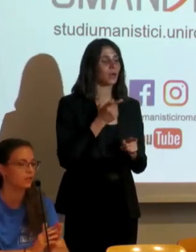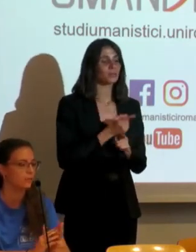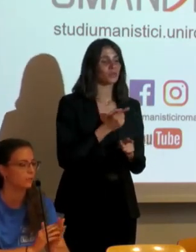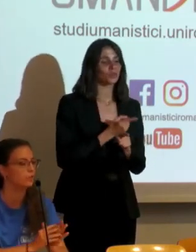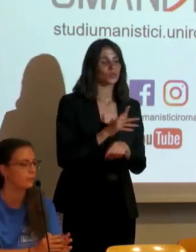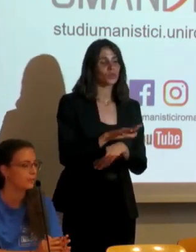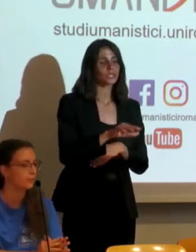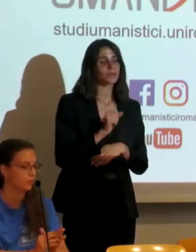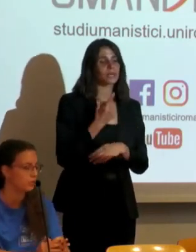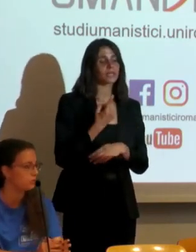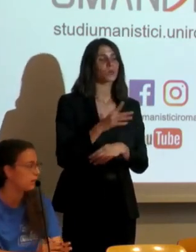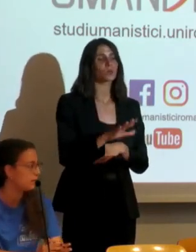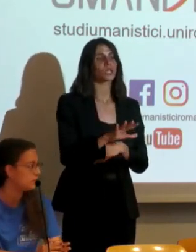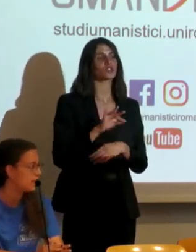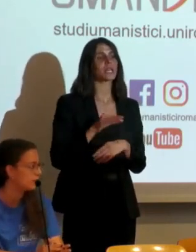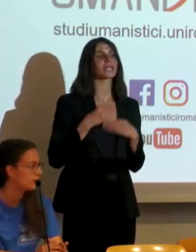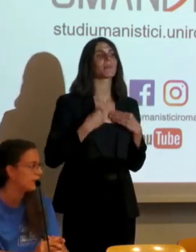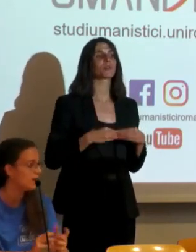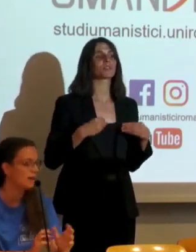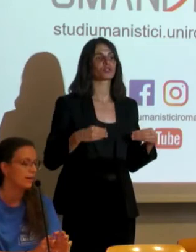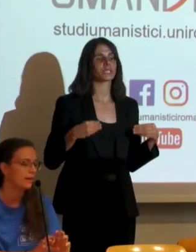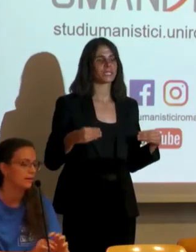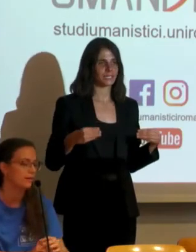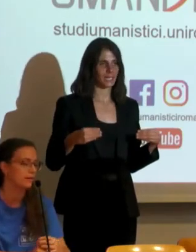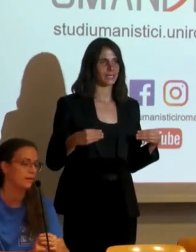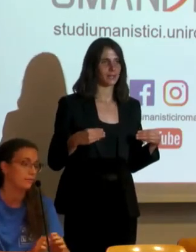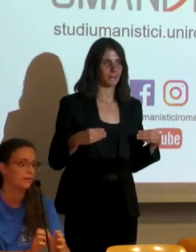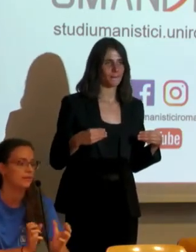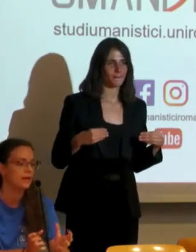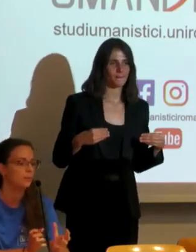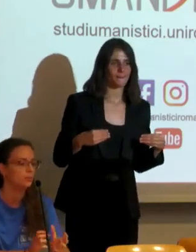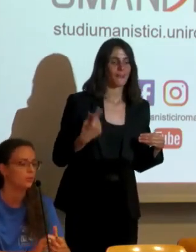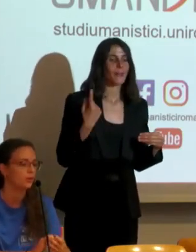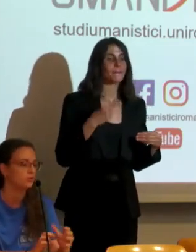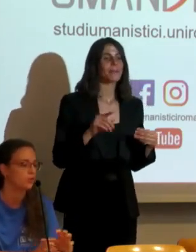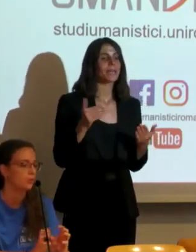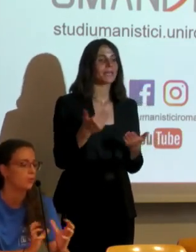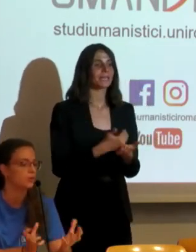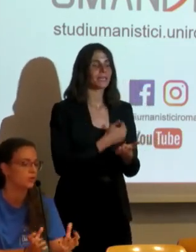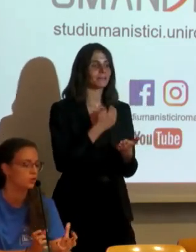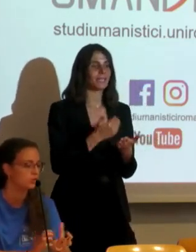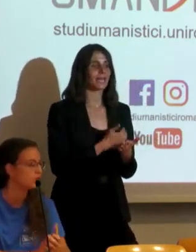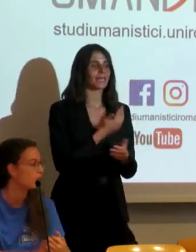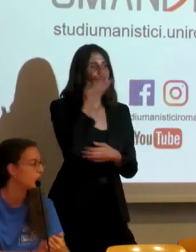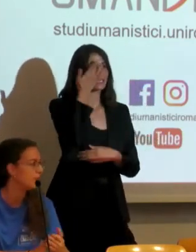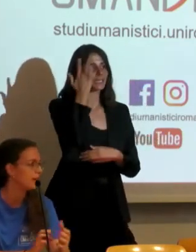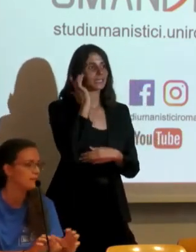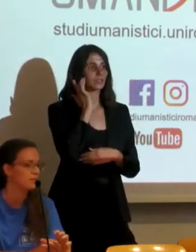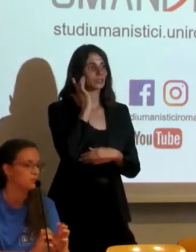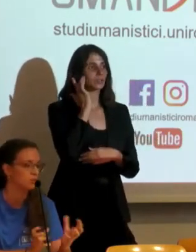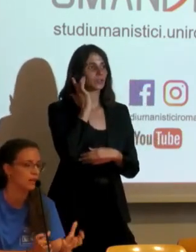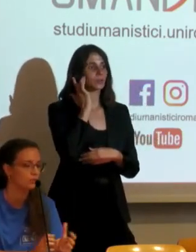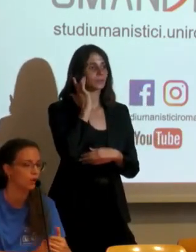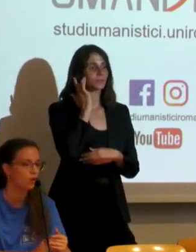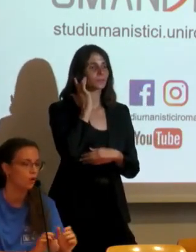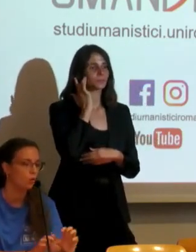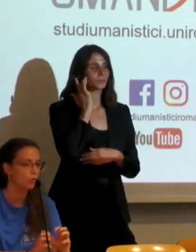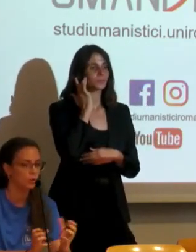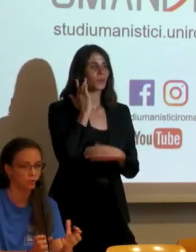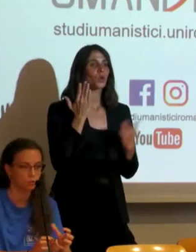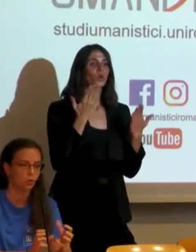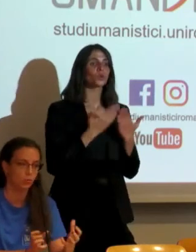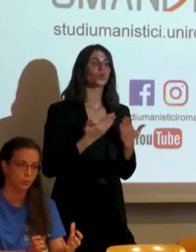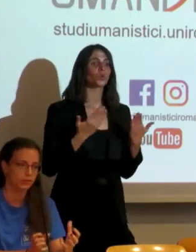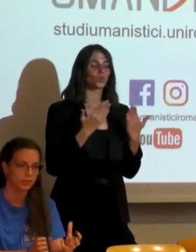una scelta profondamente professionalizzante e per evitare appunto il rischio che poi ci si ritrovi ad aver studiato un